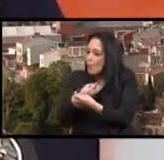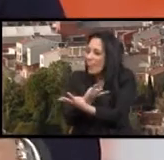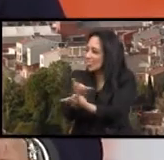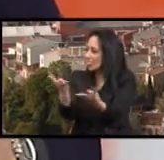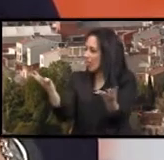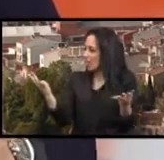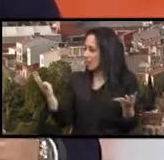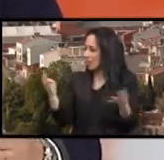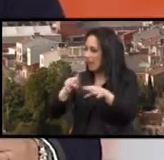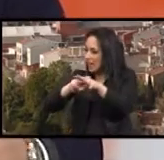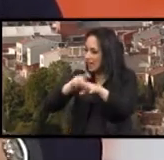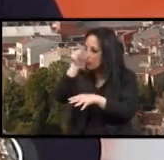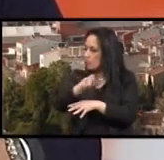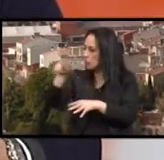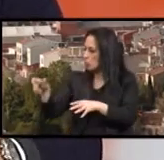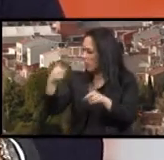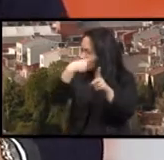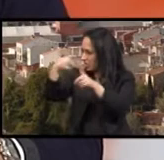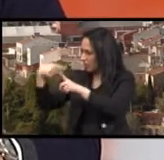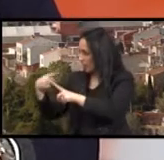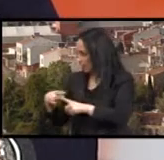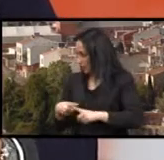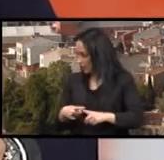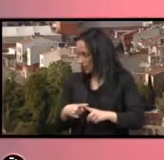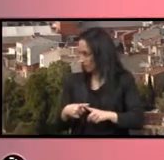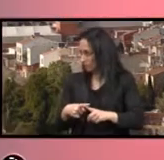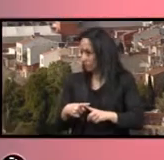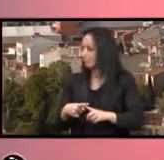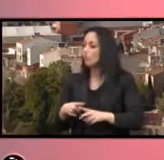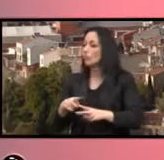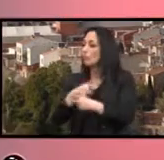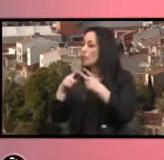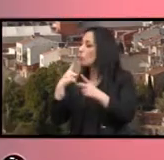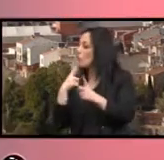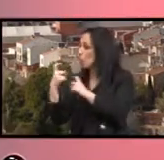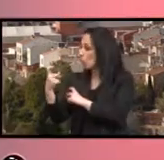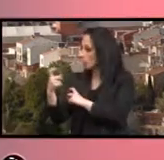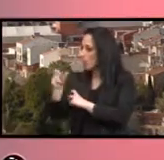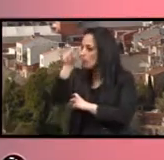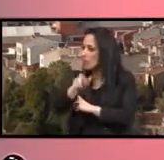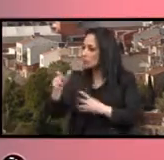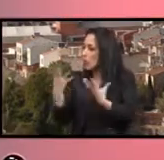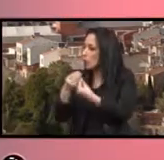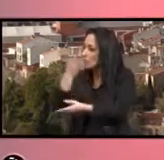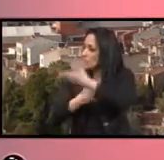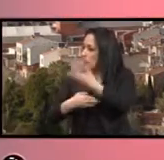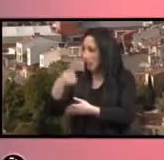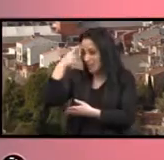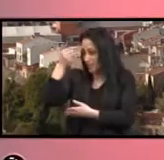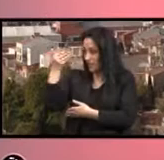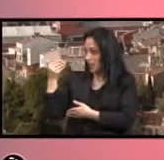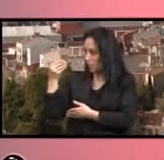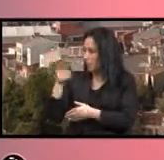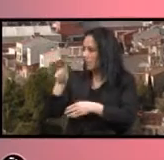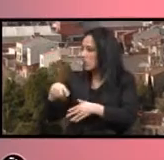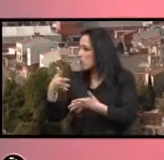un ventall de gent en el qual estan en els nostres habitatges. Aquestes persones que m'estàs comentant amb discapacitat intel·lectual, sobretot les persones més o menys